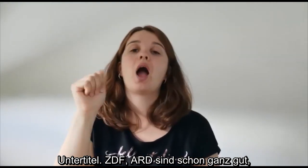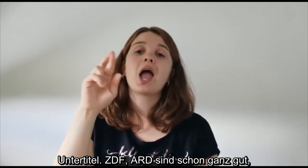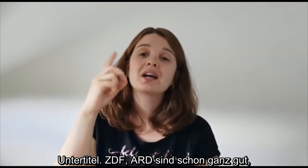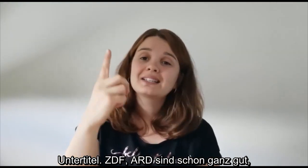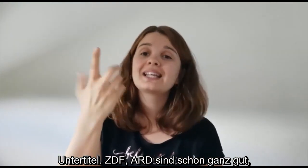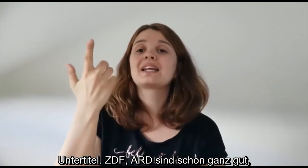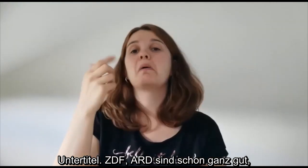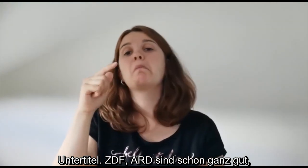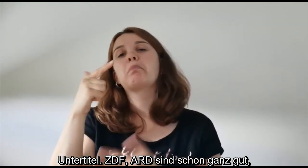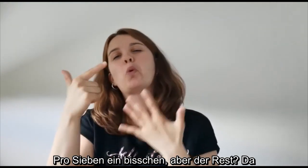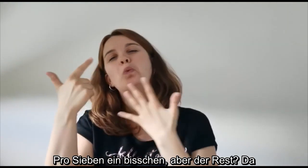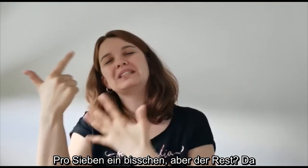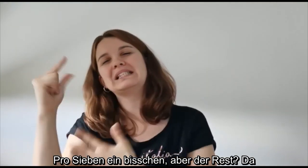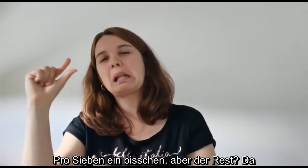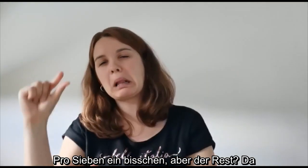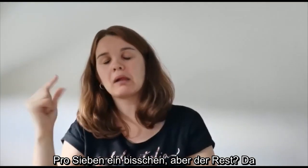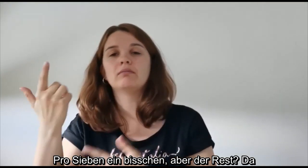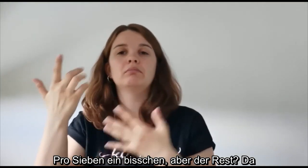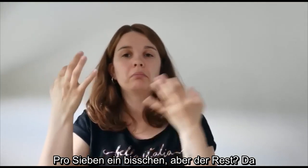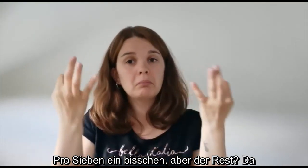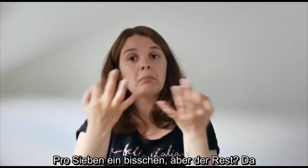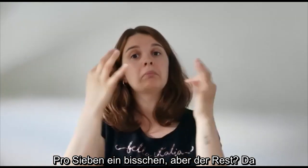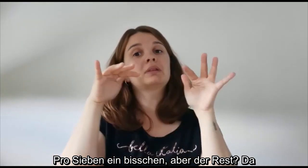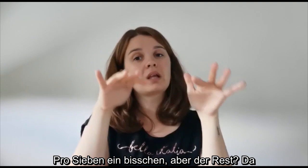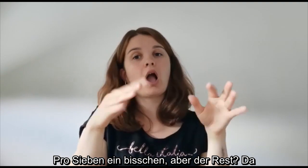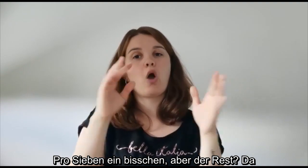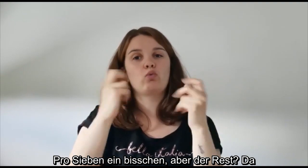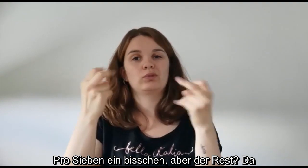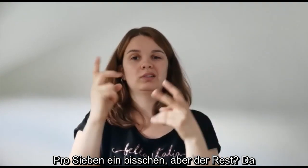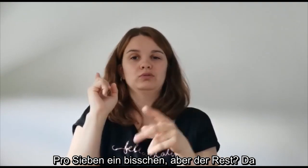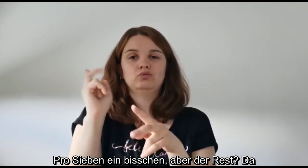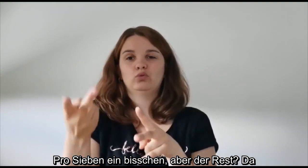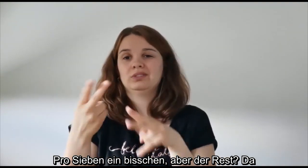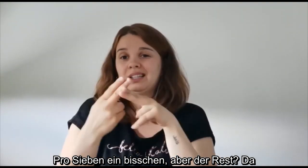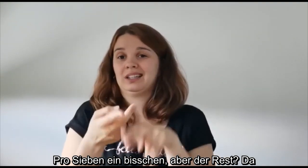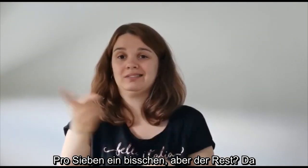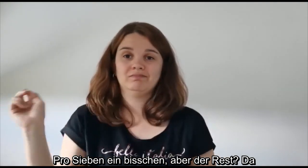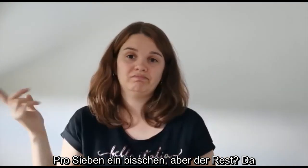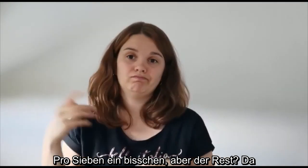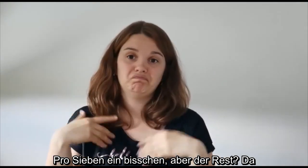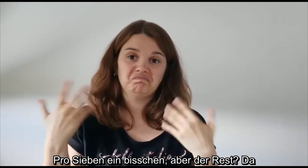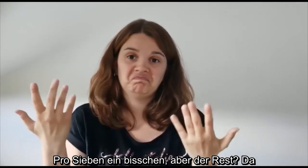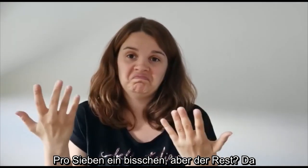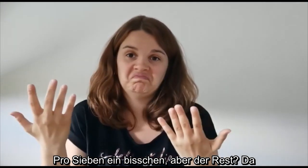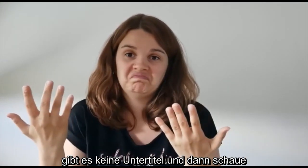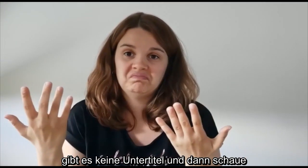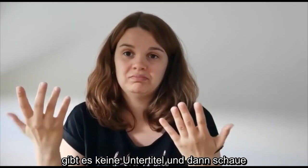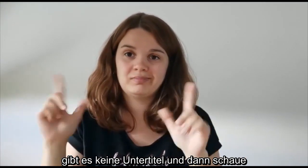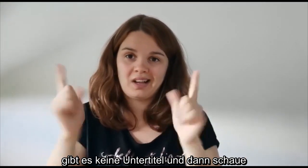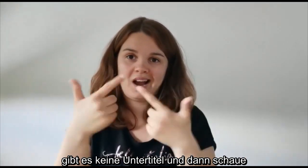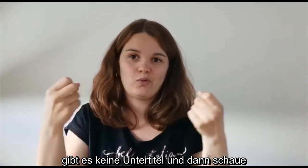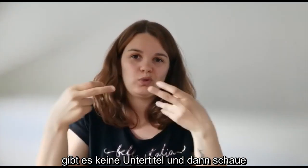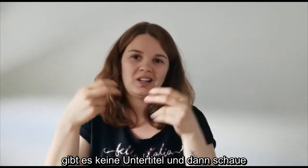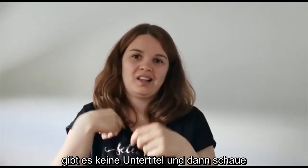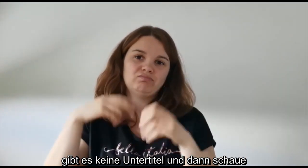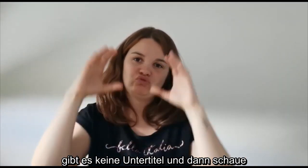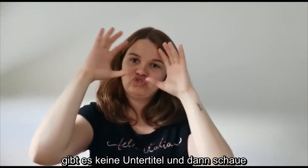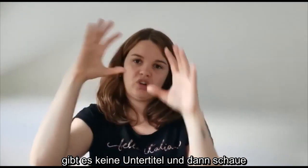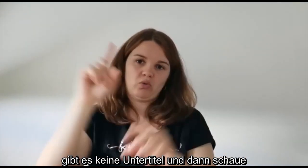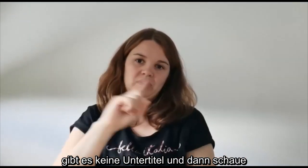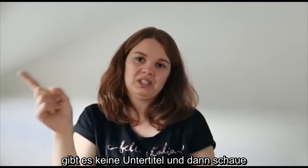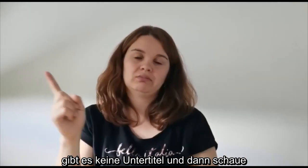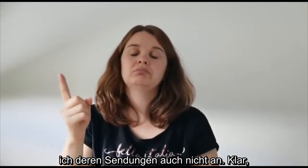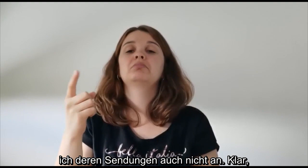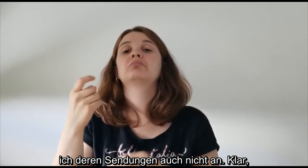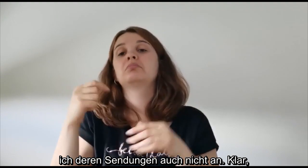ZDF, ARD sind schon ganz gut ProSieben ein bisschen Aber der Rest Da gibt es keine Untertitel